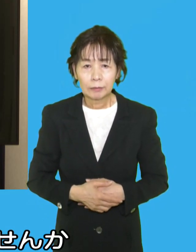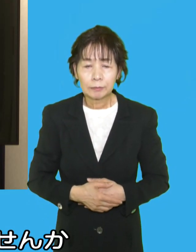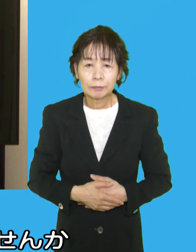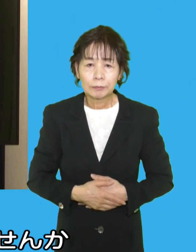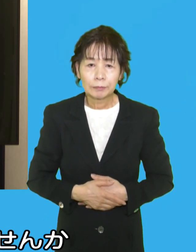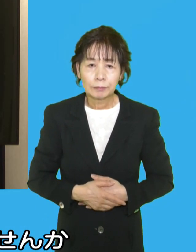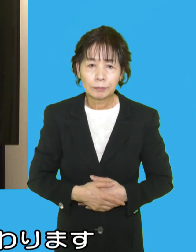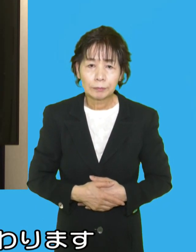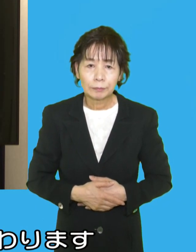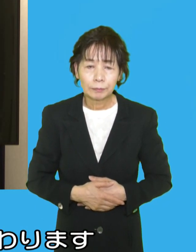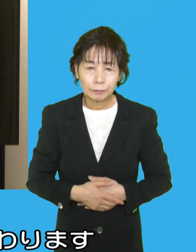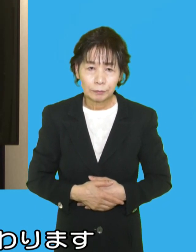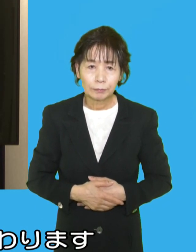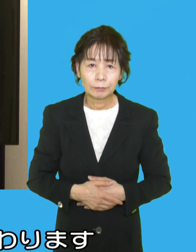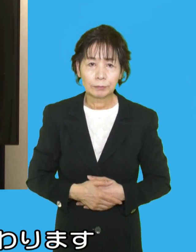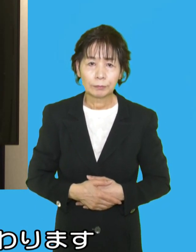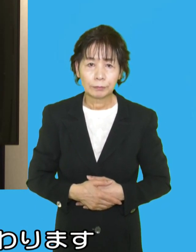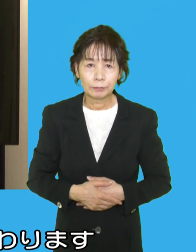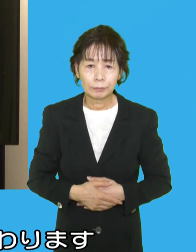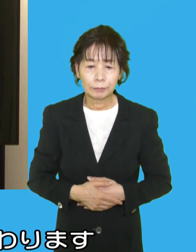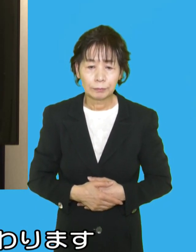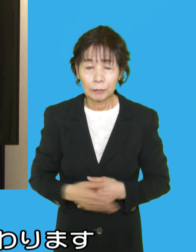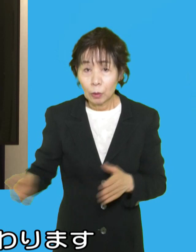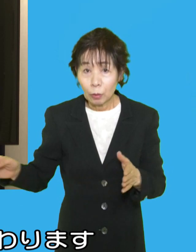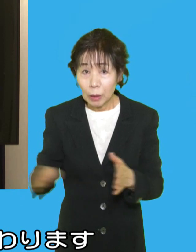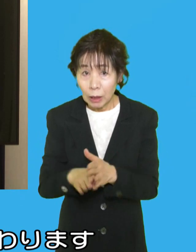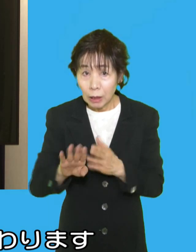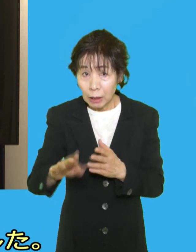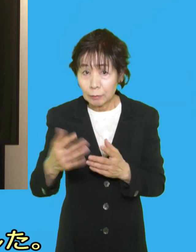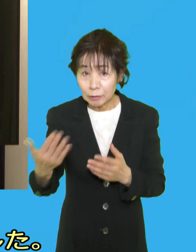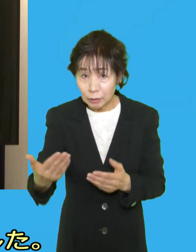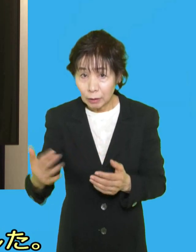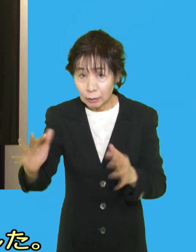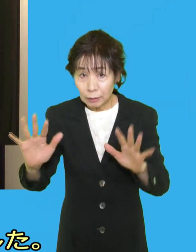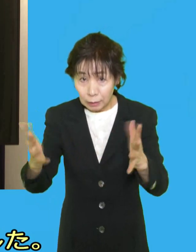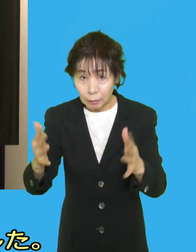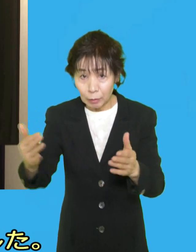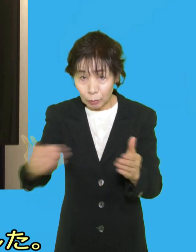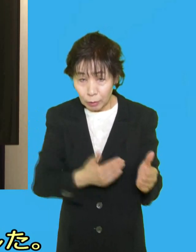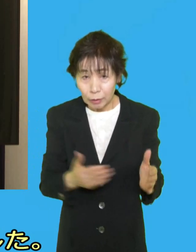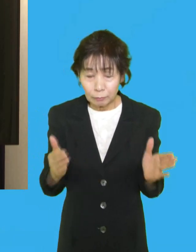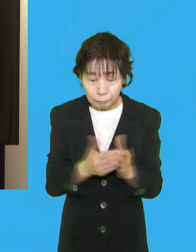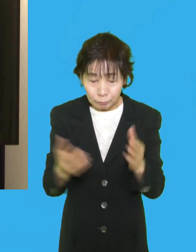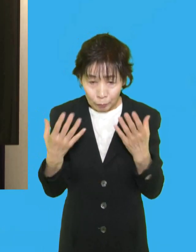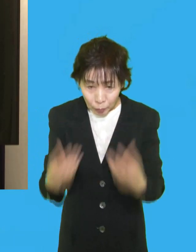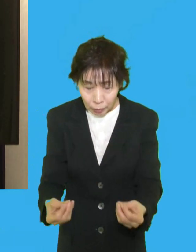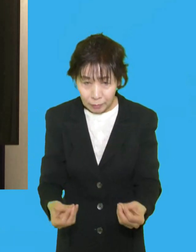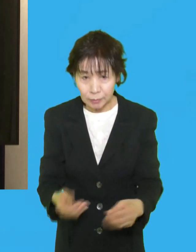ありがとうございました。